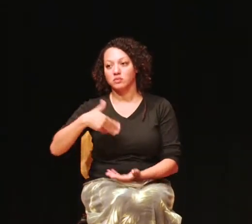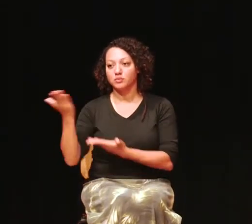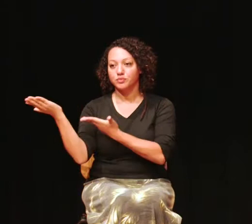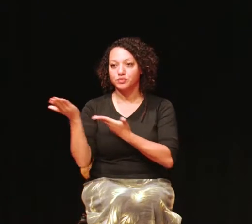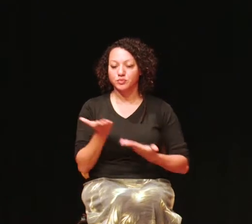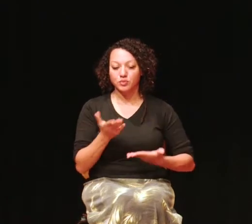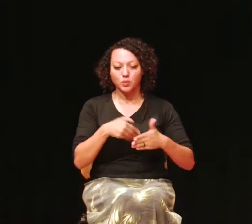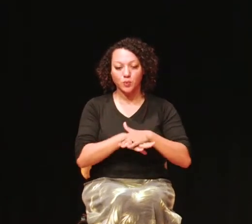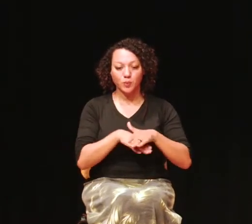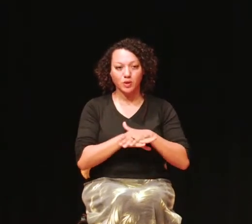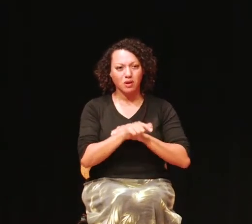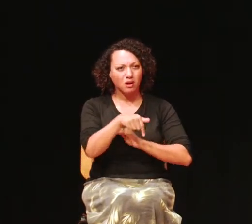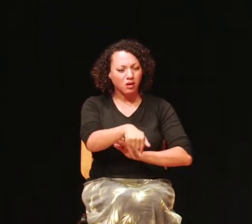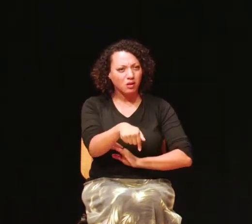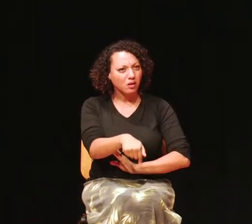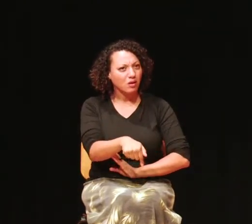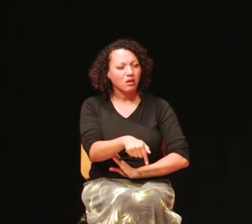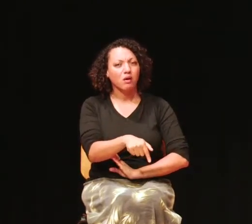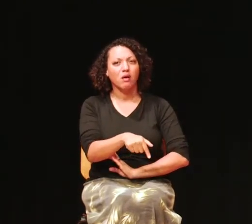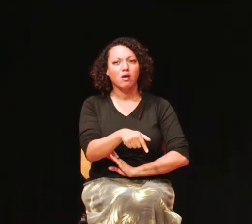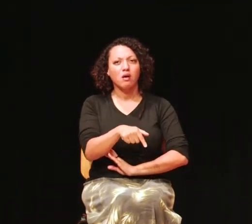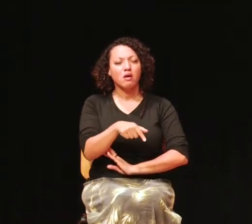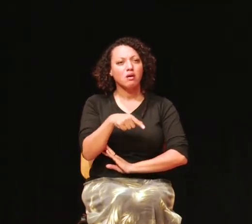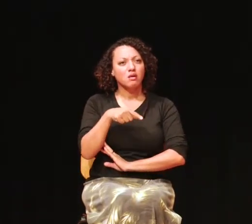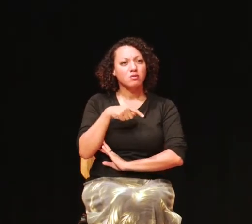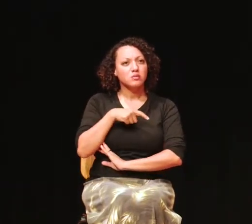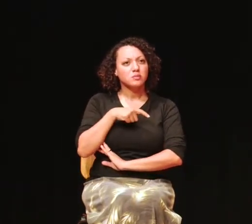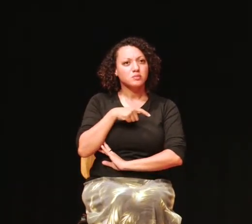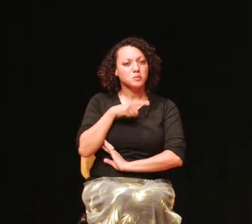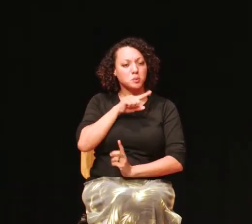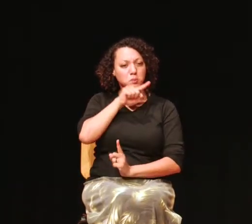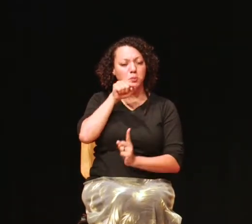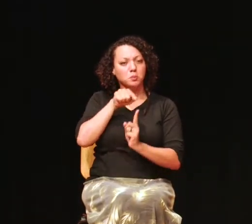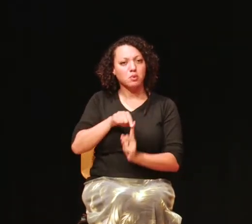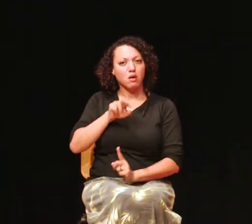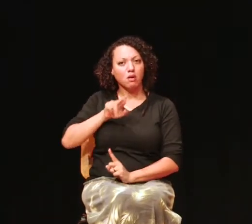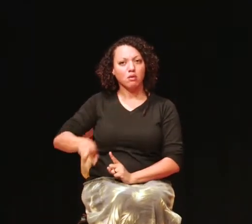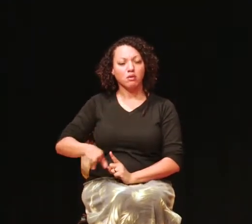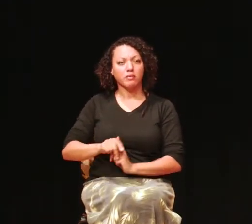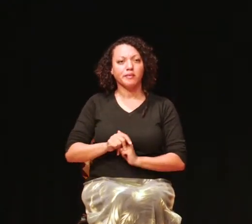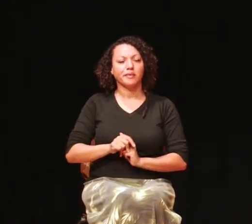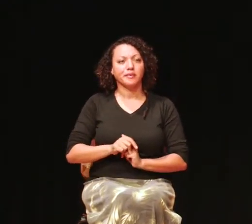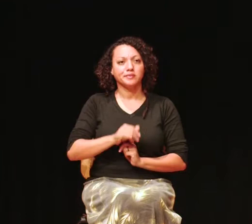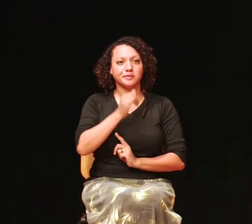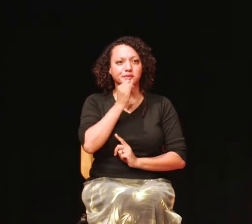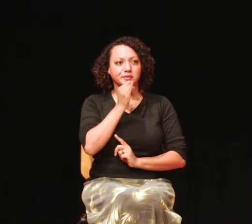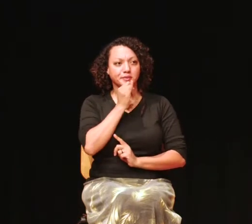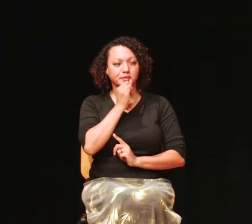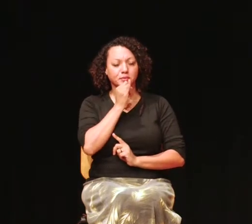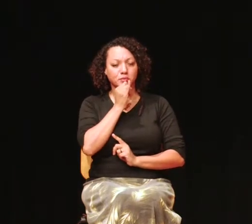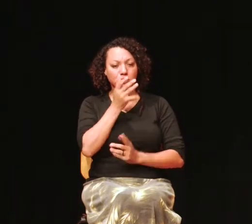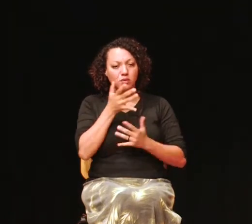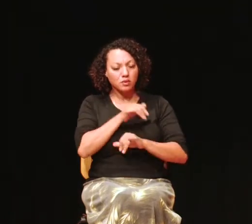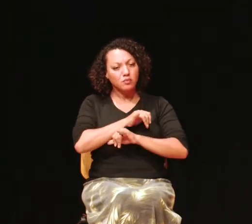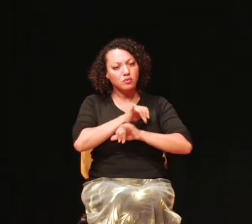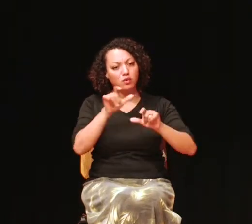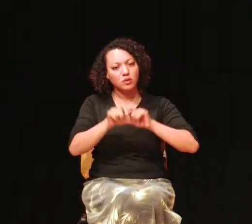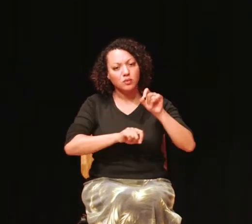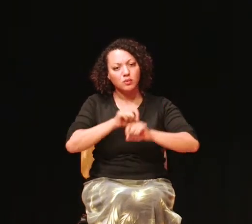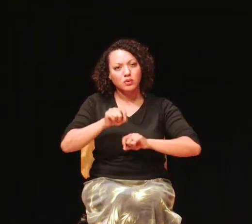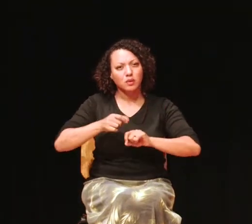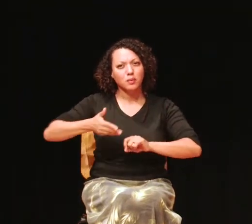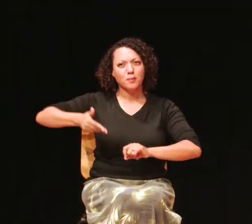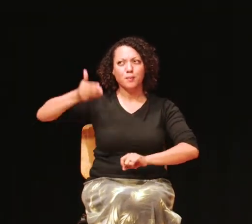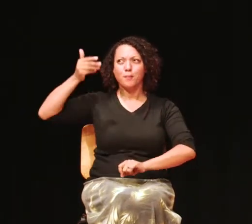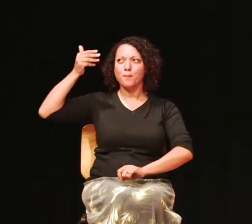acervo europeu, eles o fizeram com esta intenção. Não para dizer, justamente para dizer quanto o